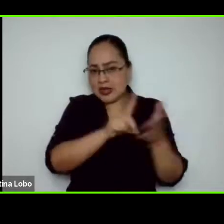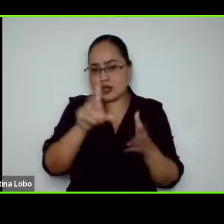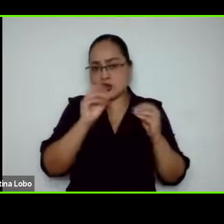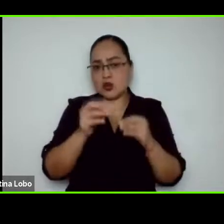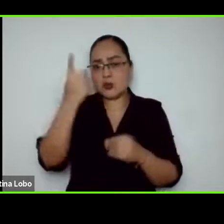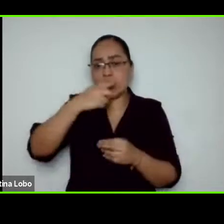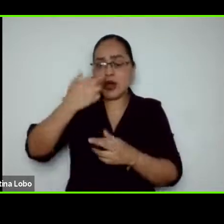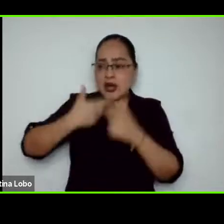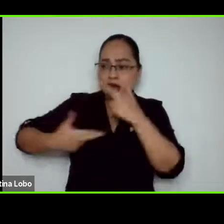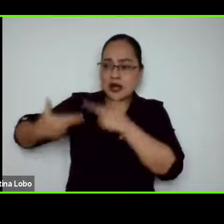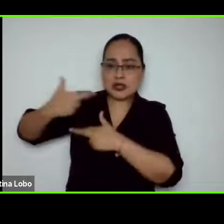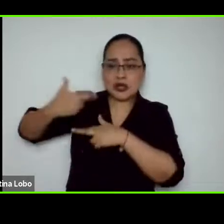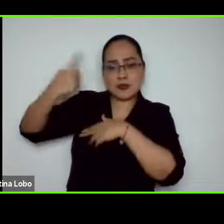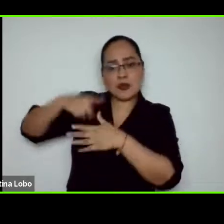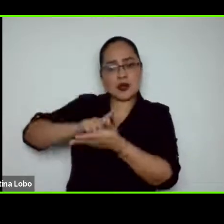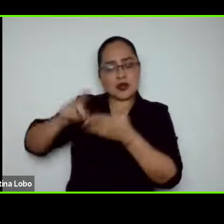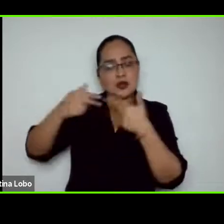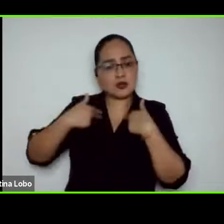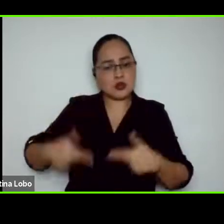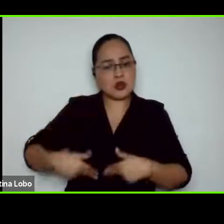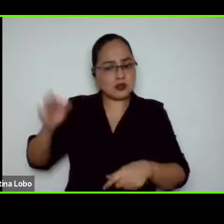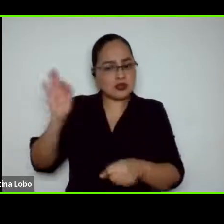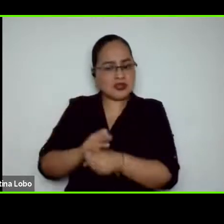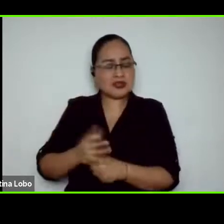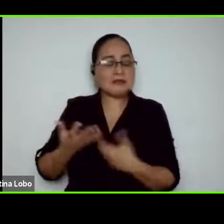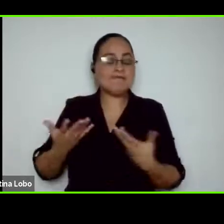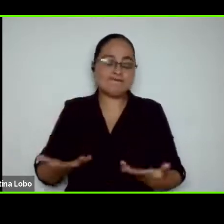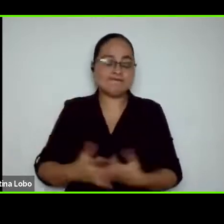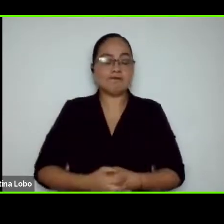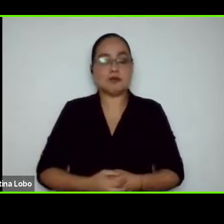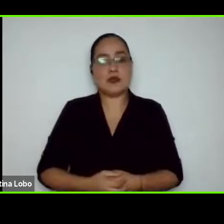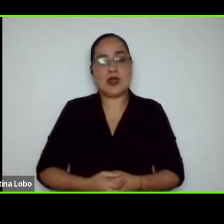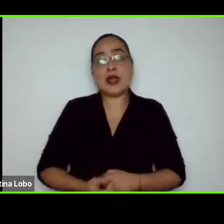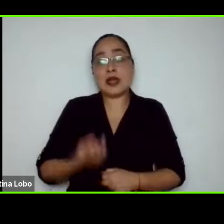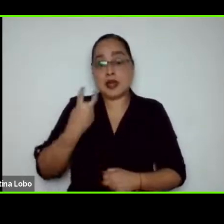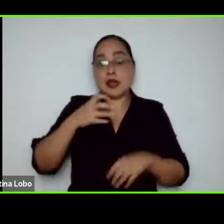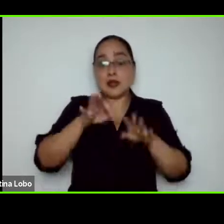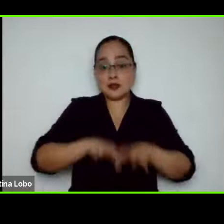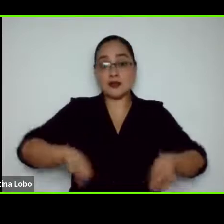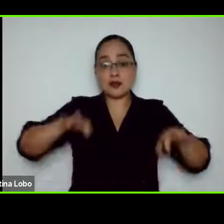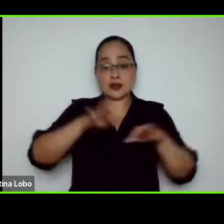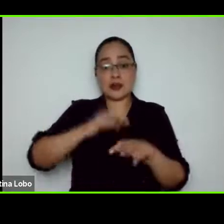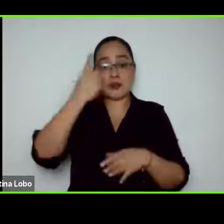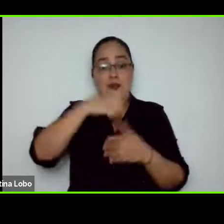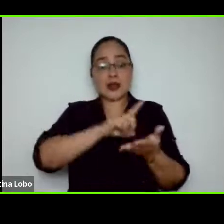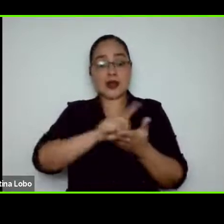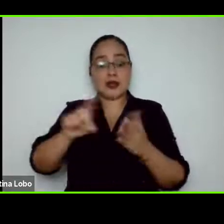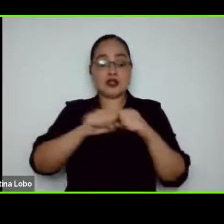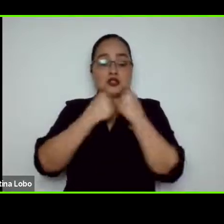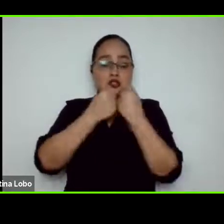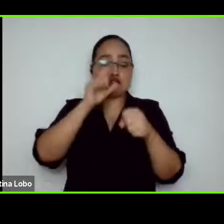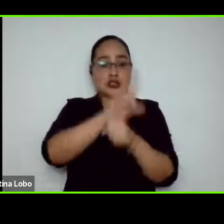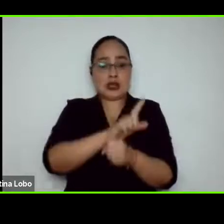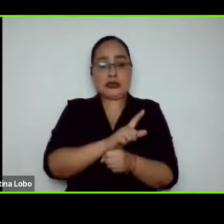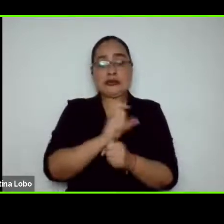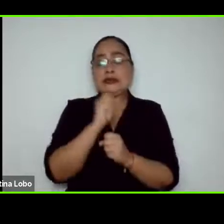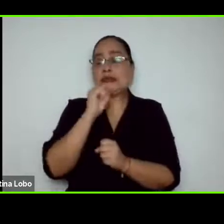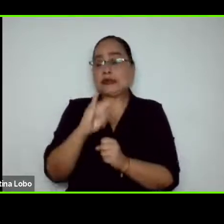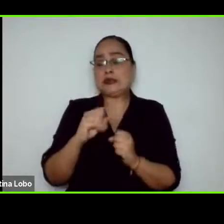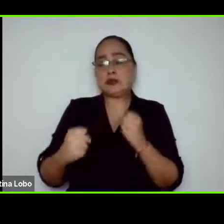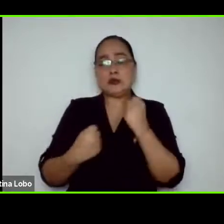regresividad en la protección del derecho. Y esto también tiene mucho que ver, o es muy importante para la protección de los derechos sociales, porque en muchas